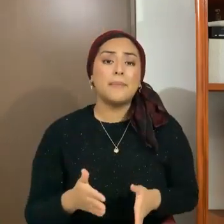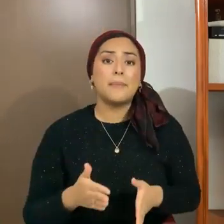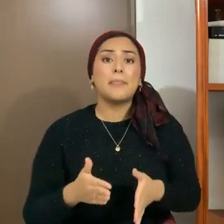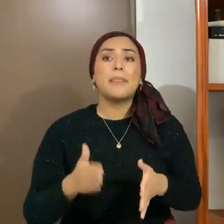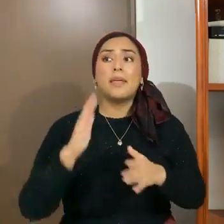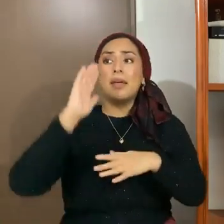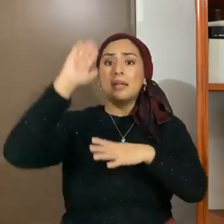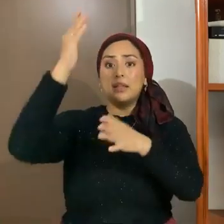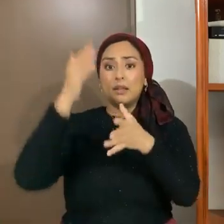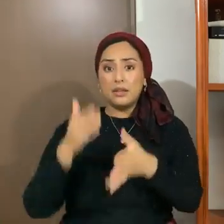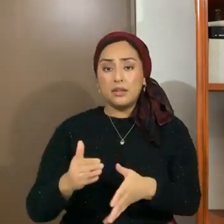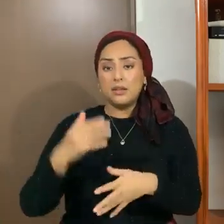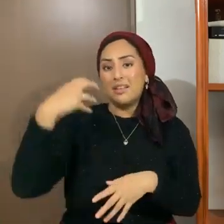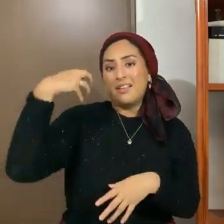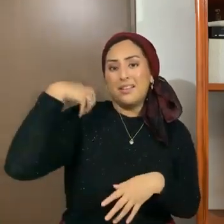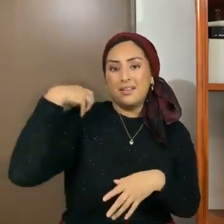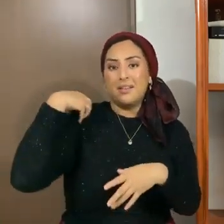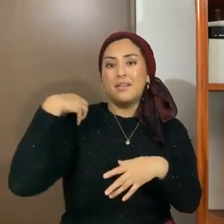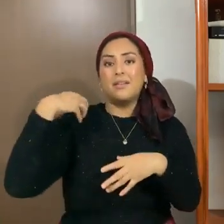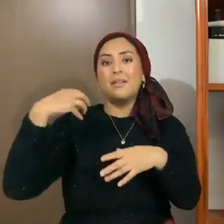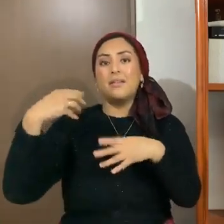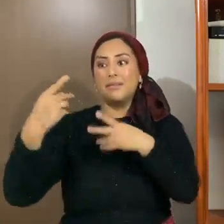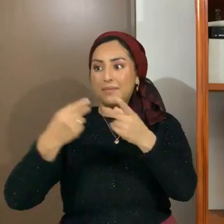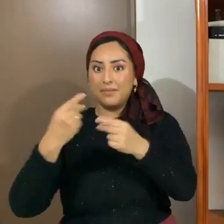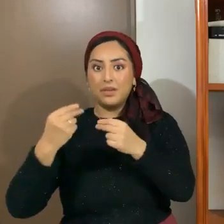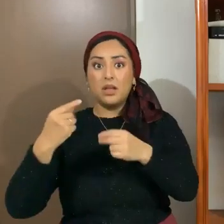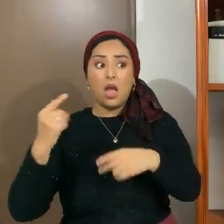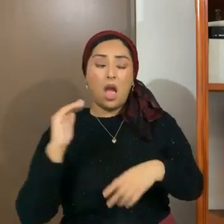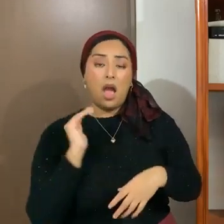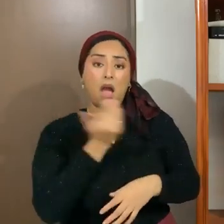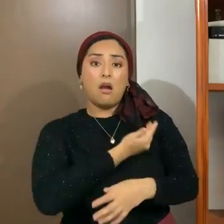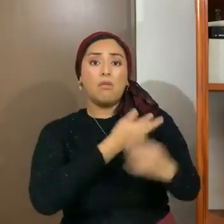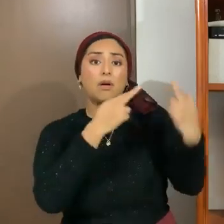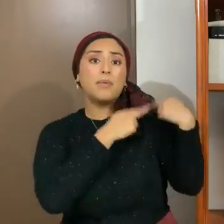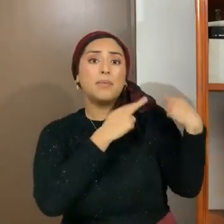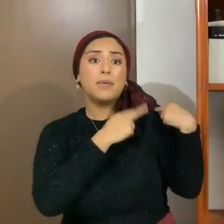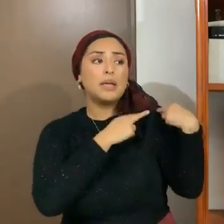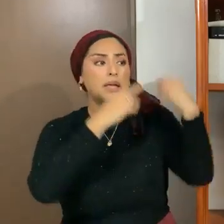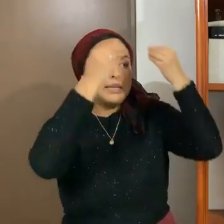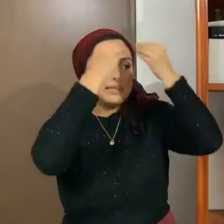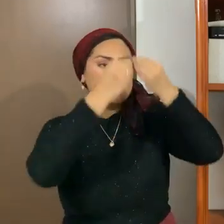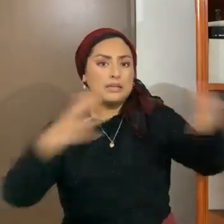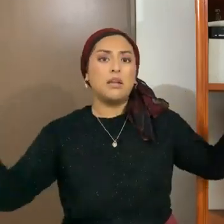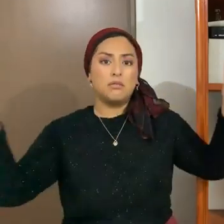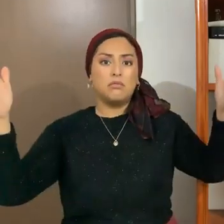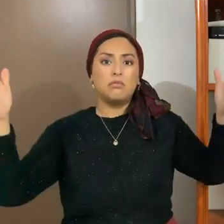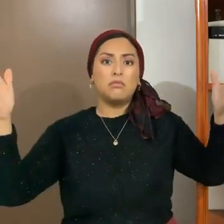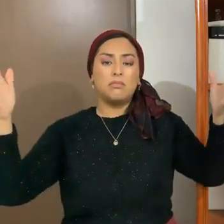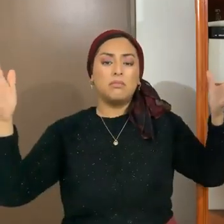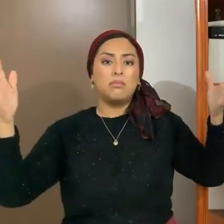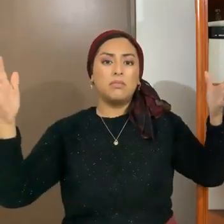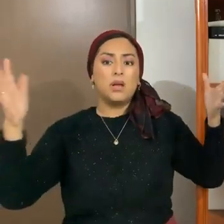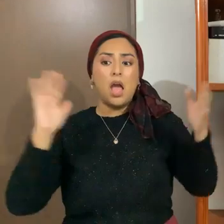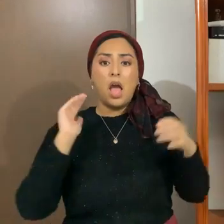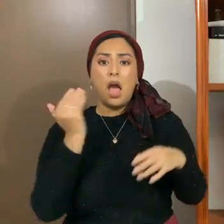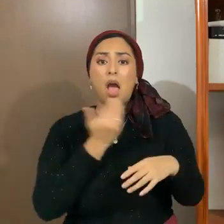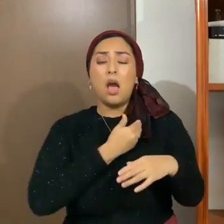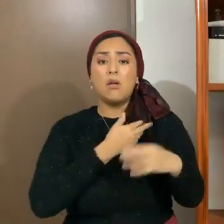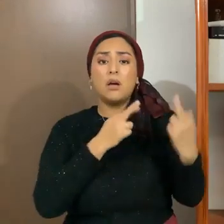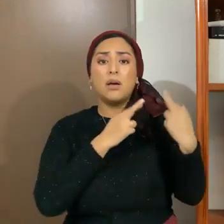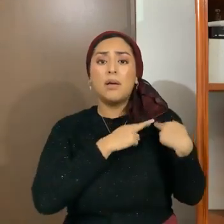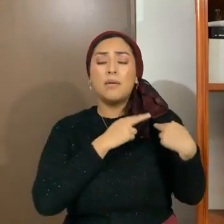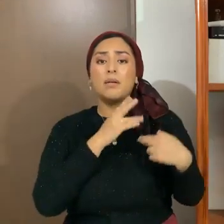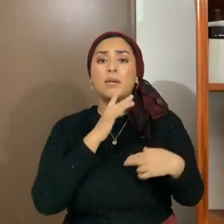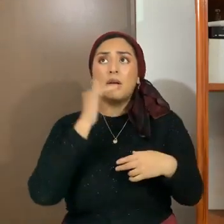todos los ancianos, los encargados de obra, etc., tenemos que abrir la boca cuando algo no está bien. Tenemos que decir lo